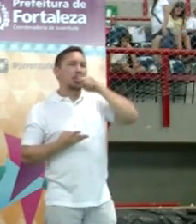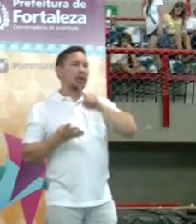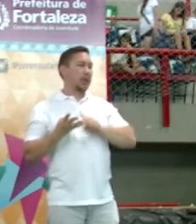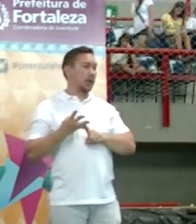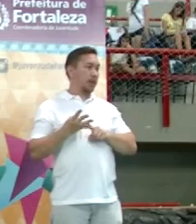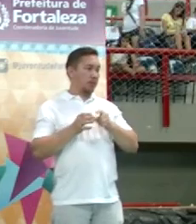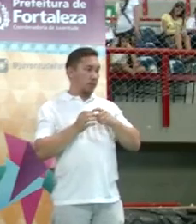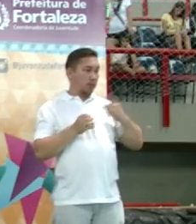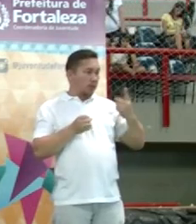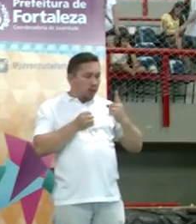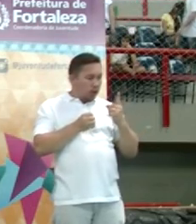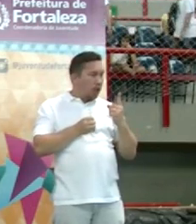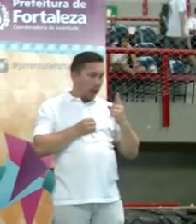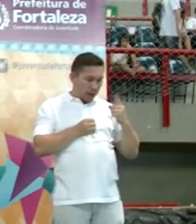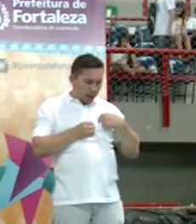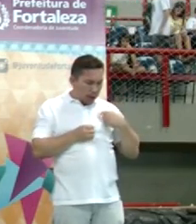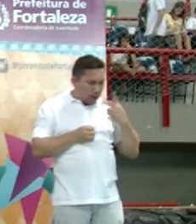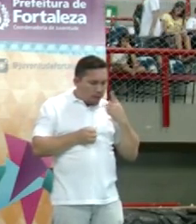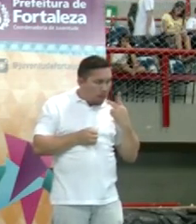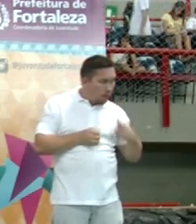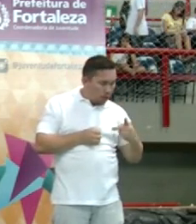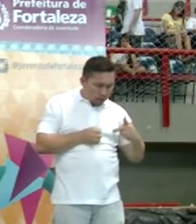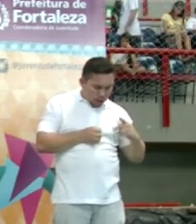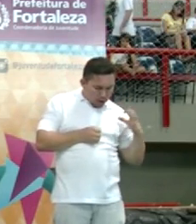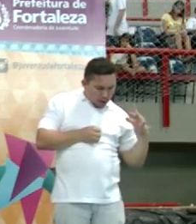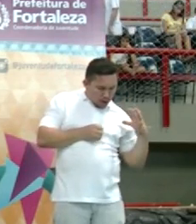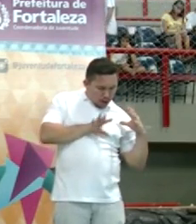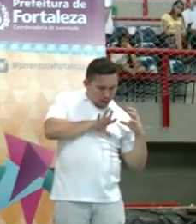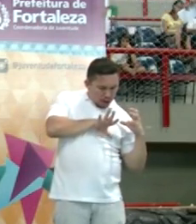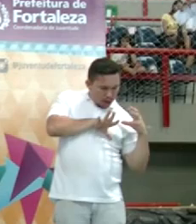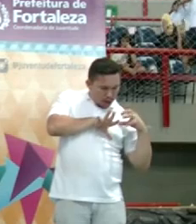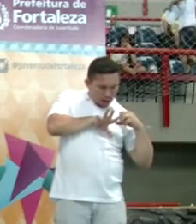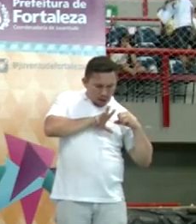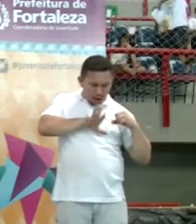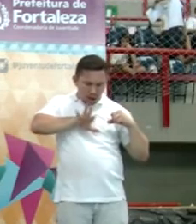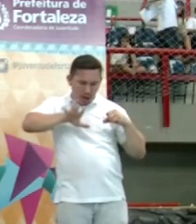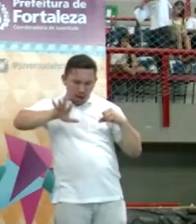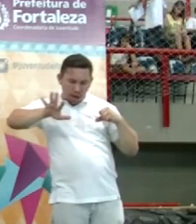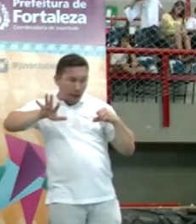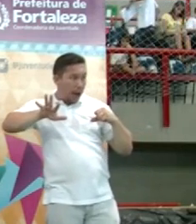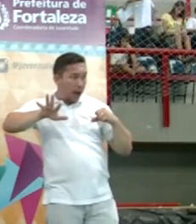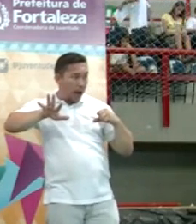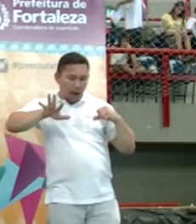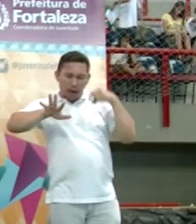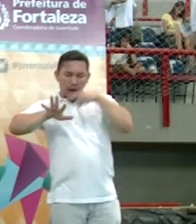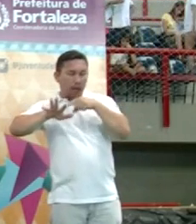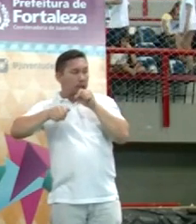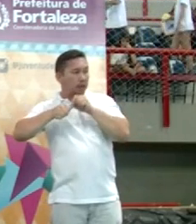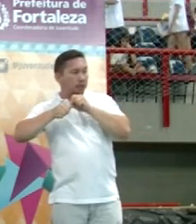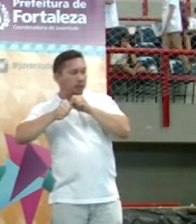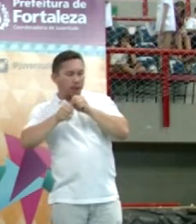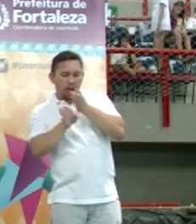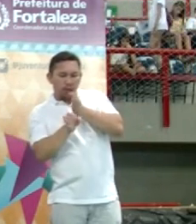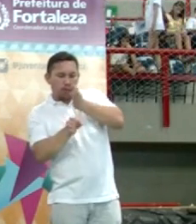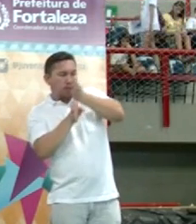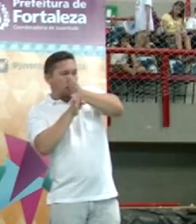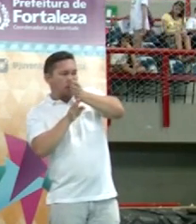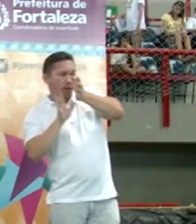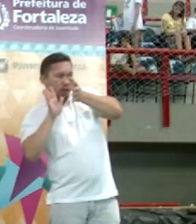mais distante de Fortaleza, para não ser invadido, a gente vai ficar dentro dos muros. Quando é que a gente vai sair? Cara, na